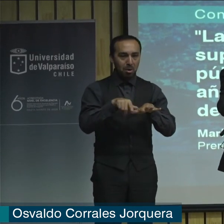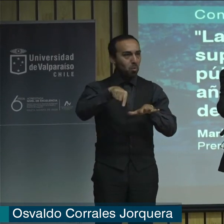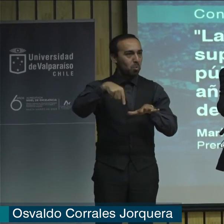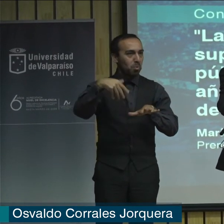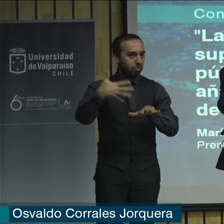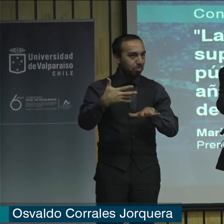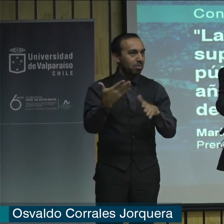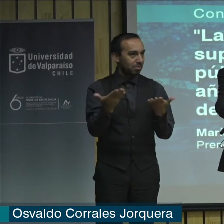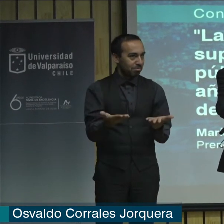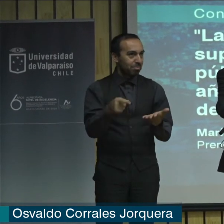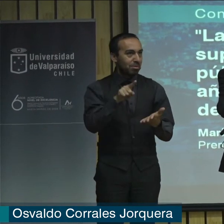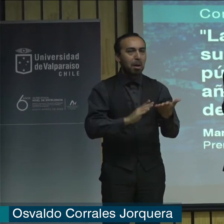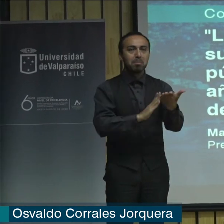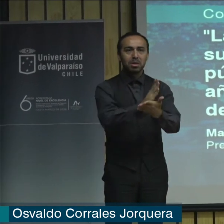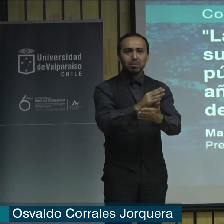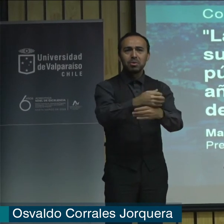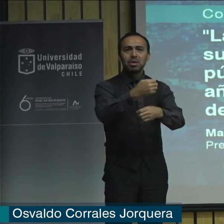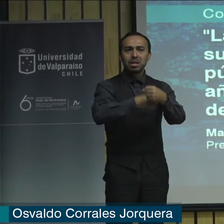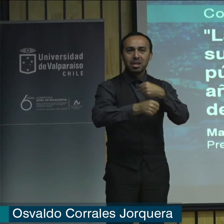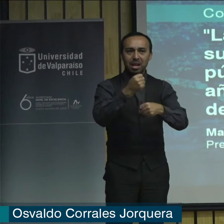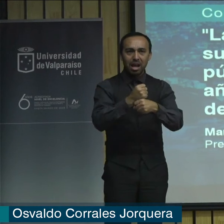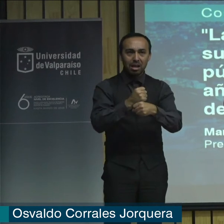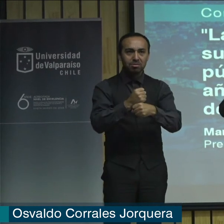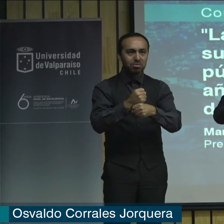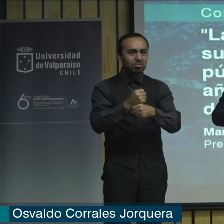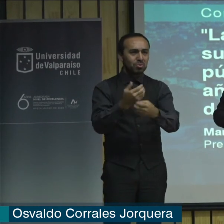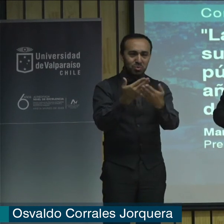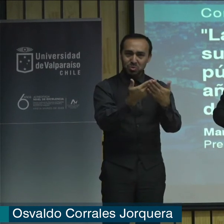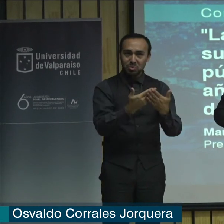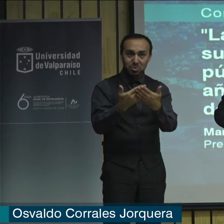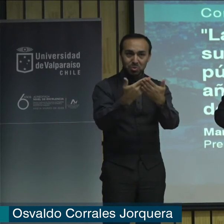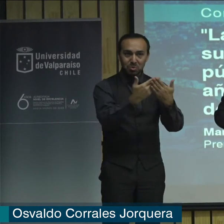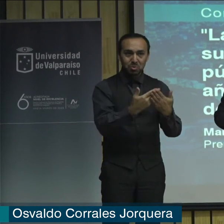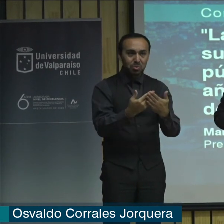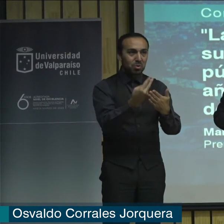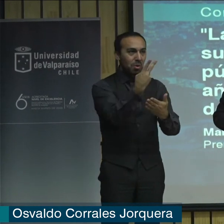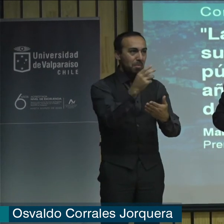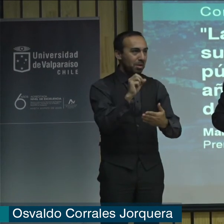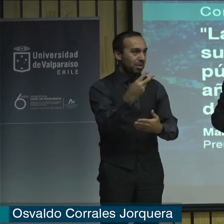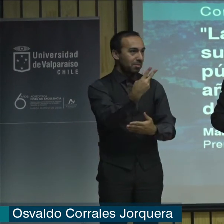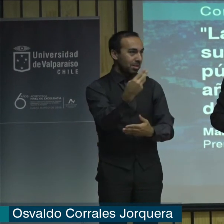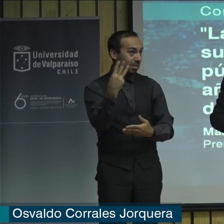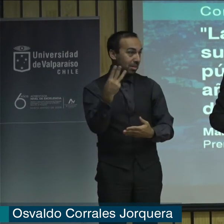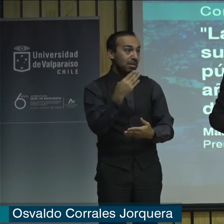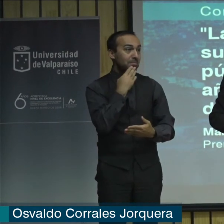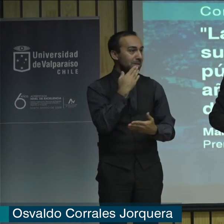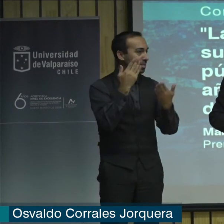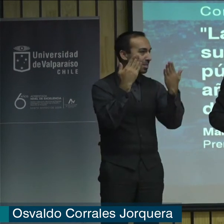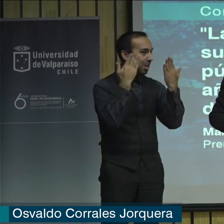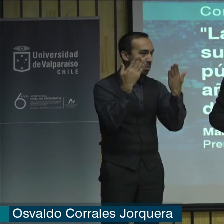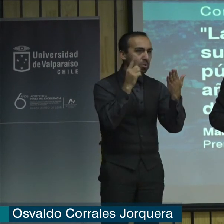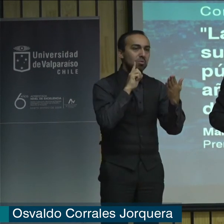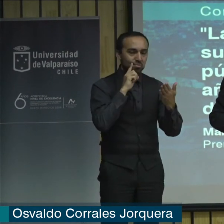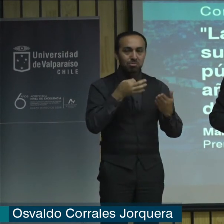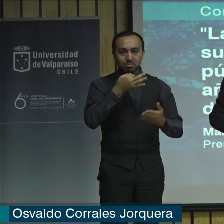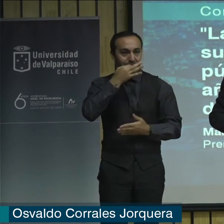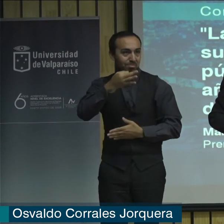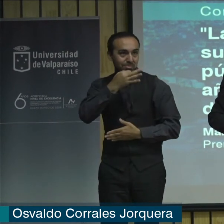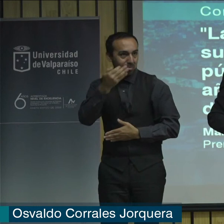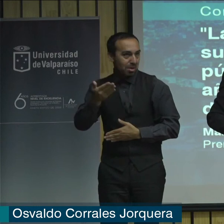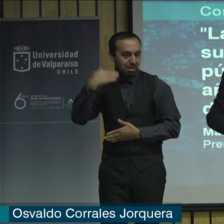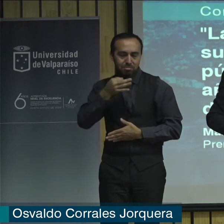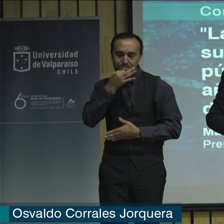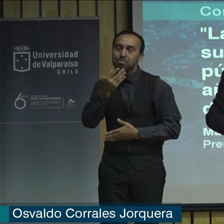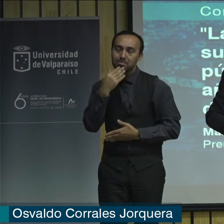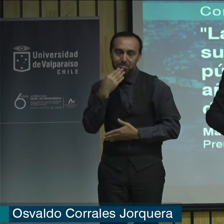con la que inauguramos el año académico 2023 saludo Por cierto sumo los vocativo saludo